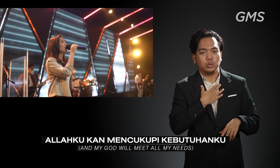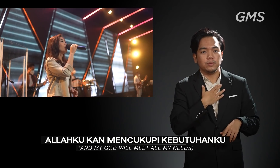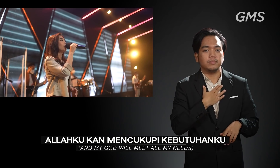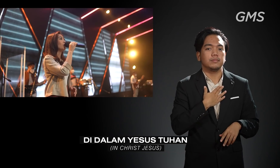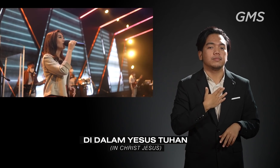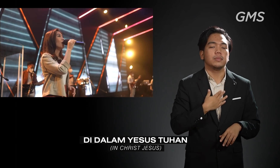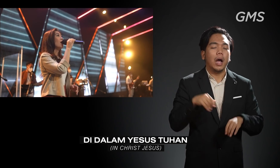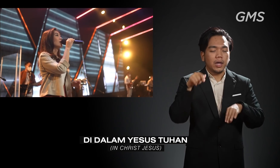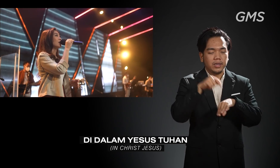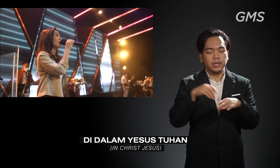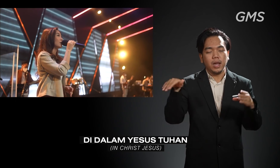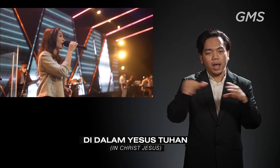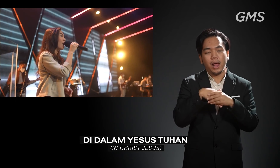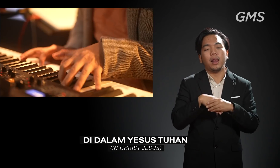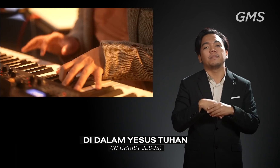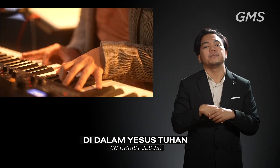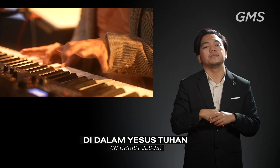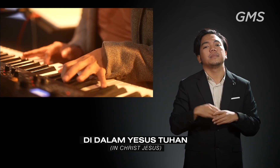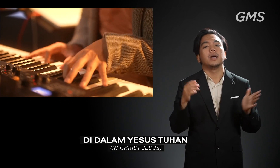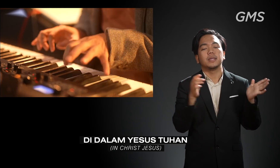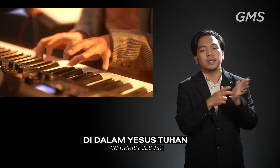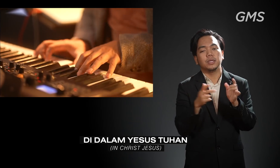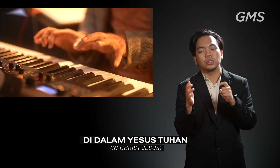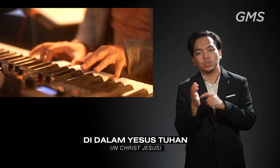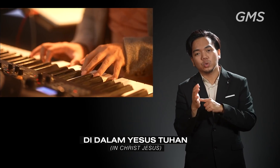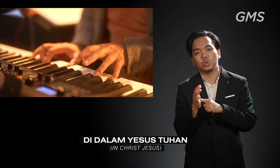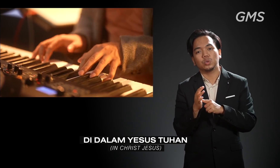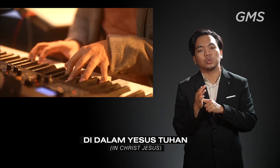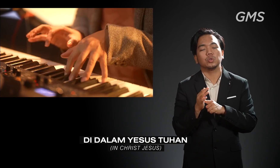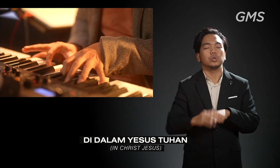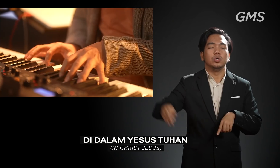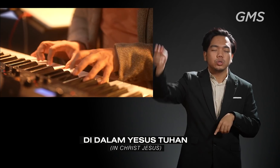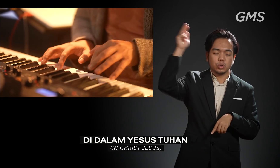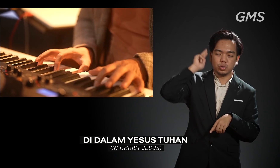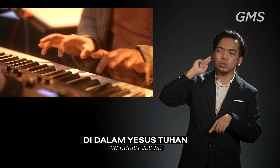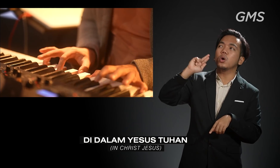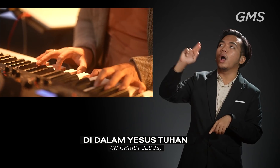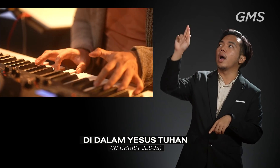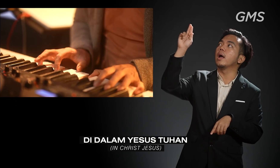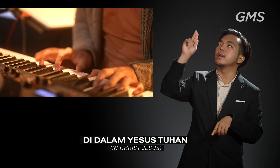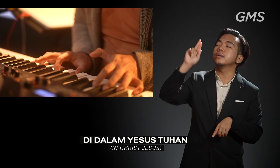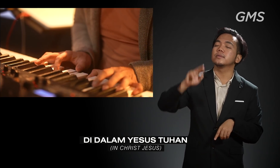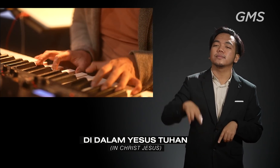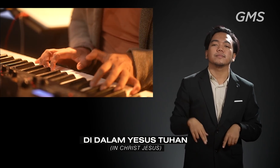kebutuhanku di dalam Yesus